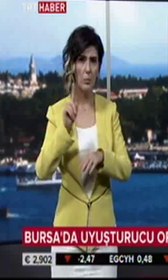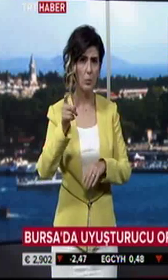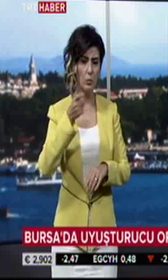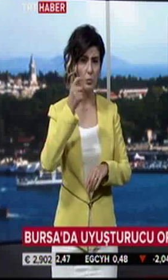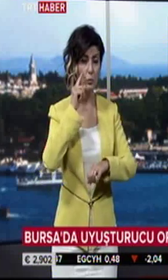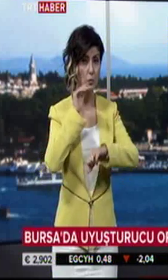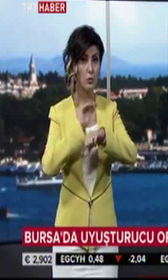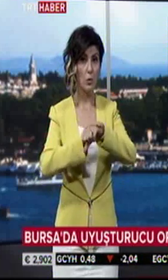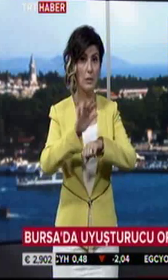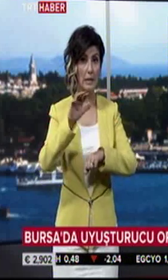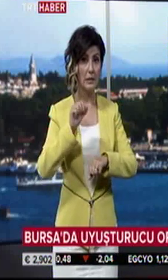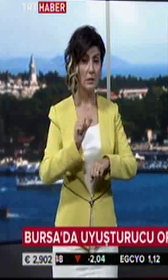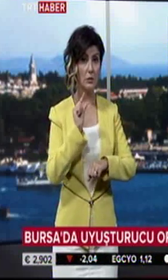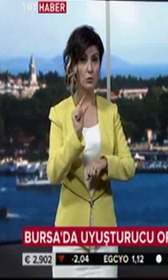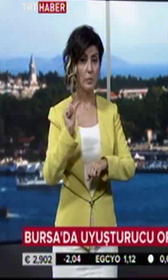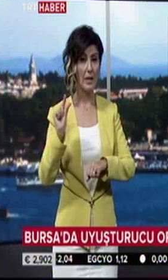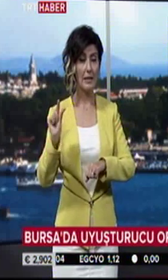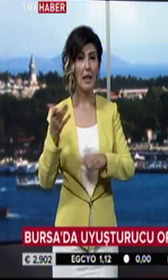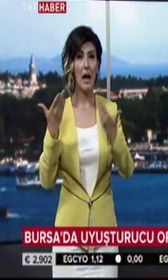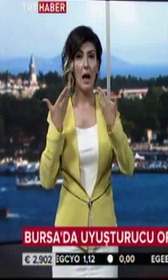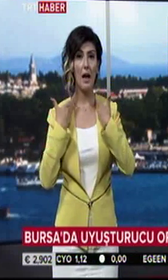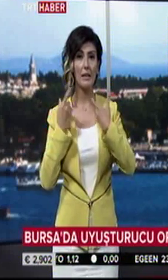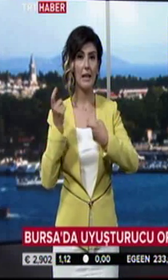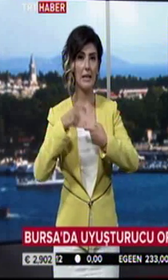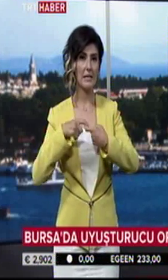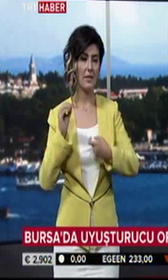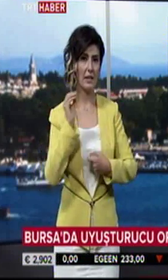geçirdi. Gözaltına alınan şüpheliler adliyeye sevk edildi.